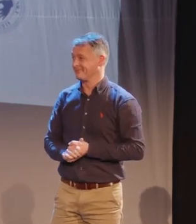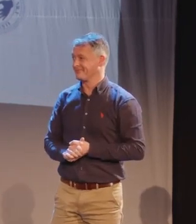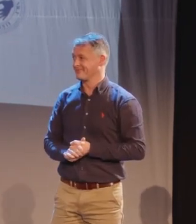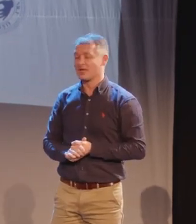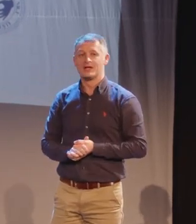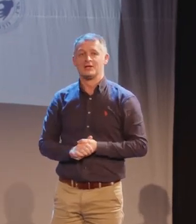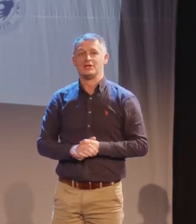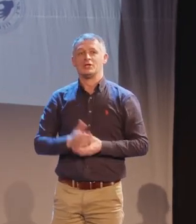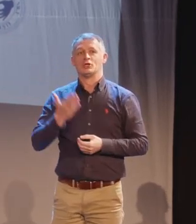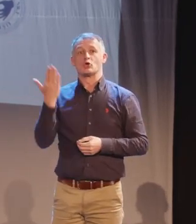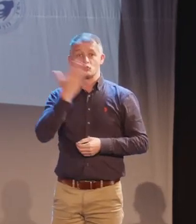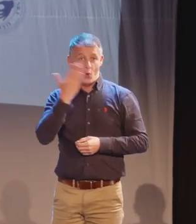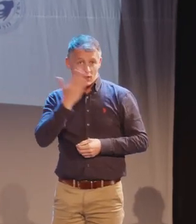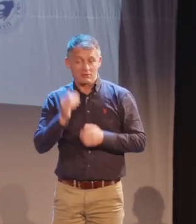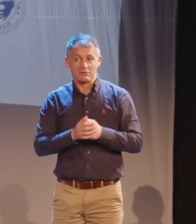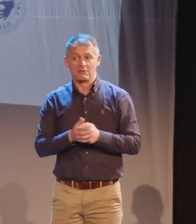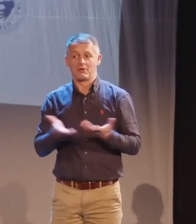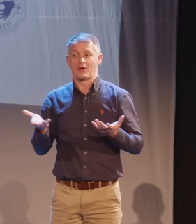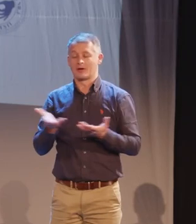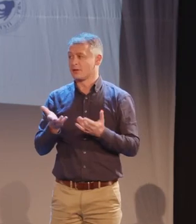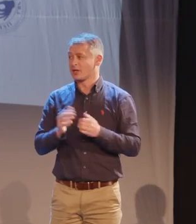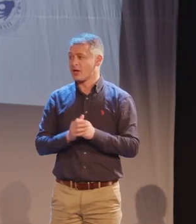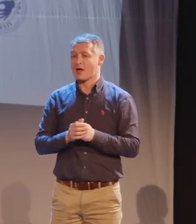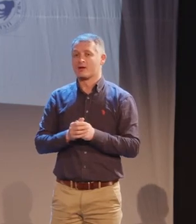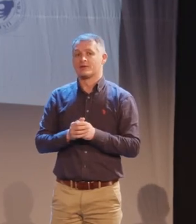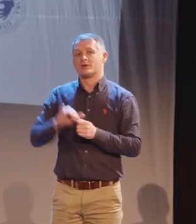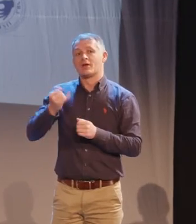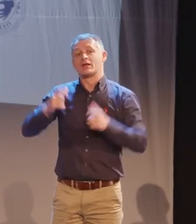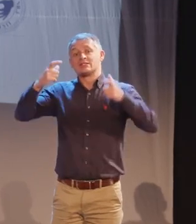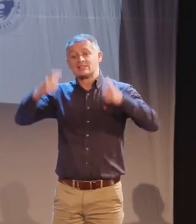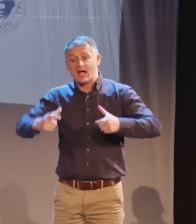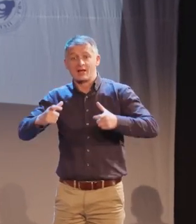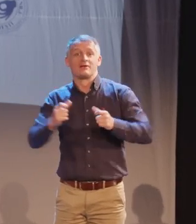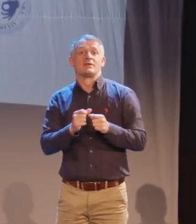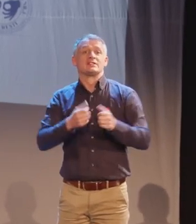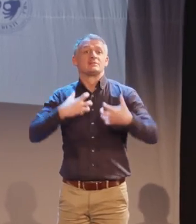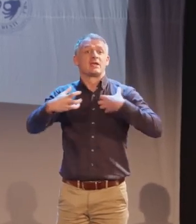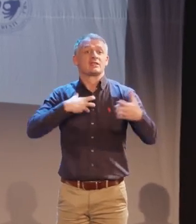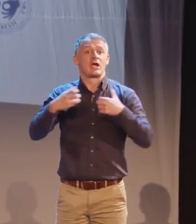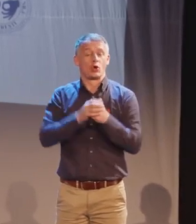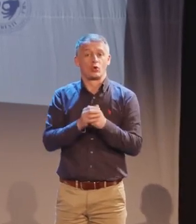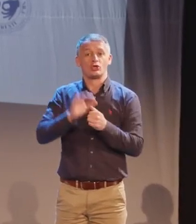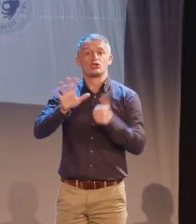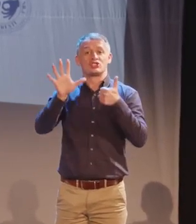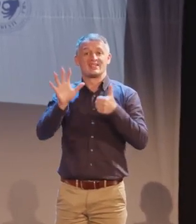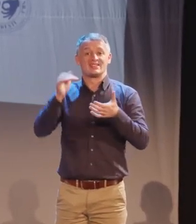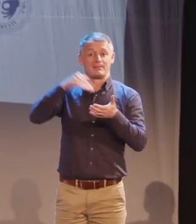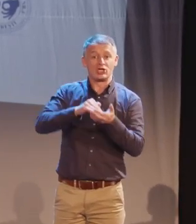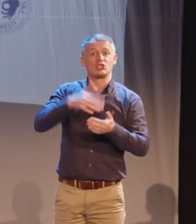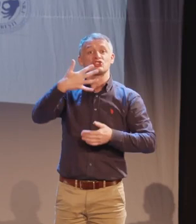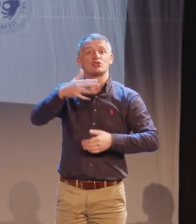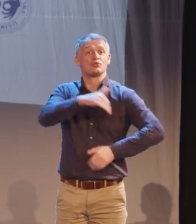într-o unitate de învățământ care, cei drept, are și săl de spectacol, are și 6500 de